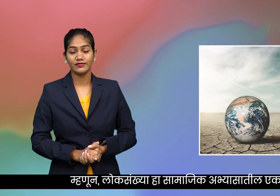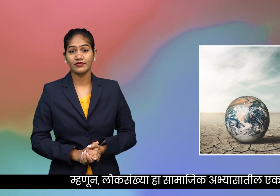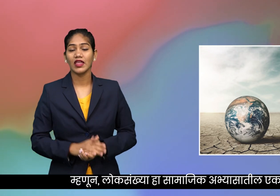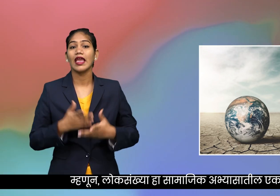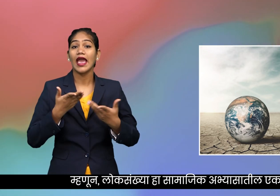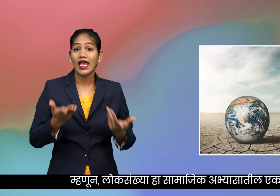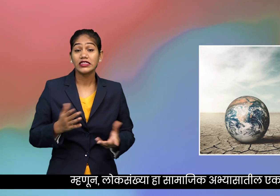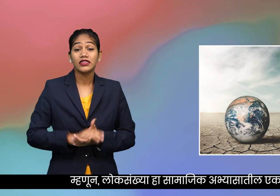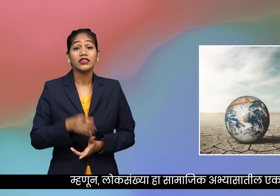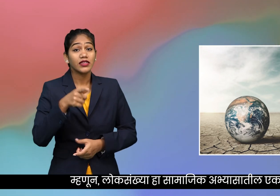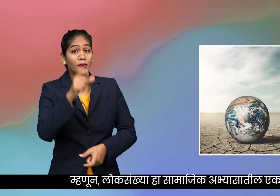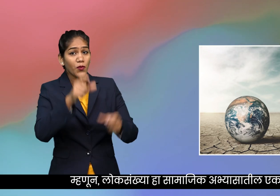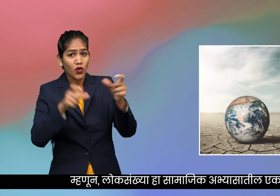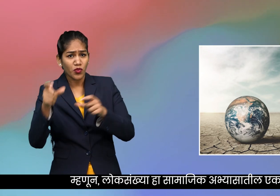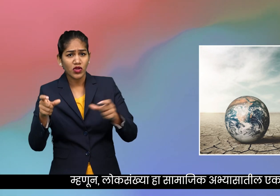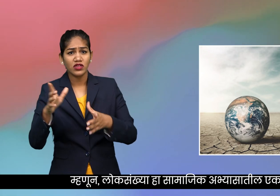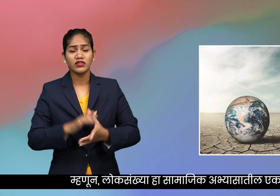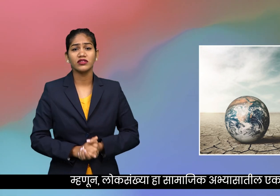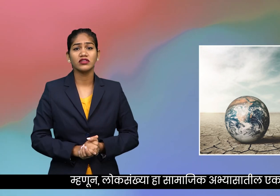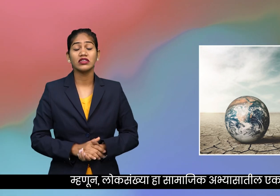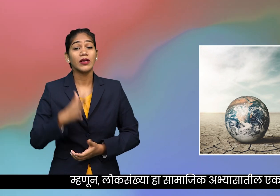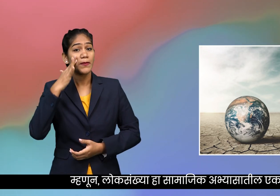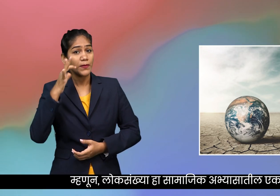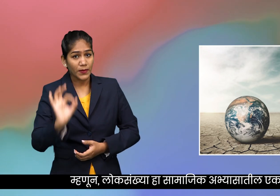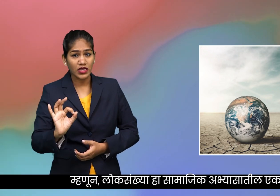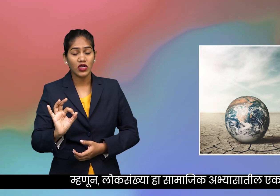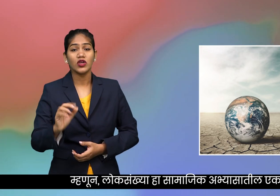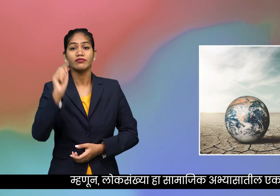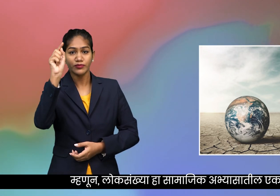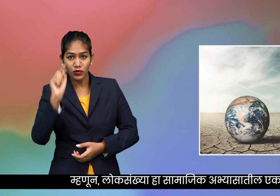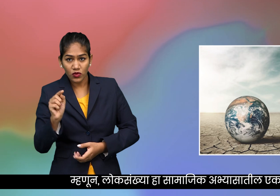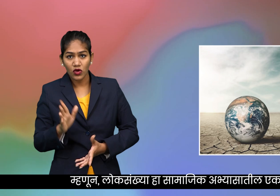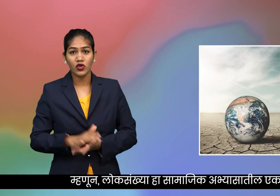म्हणून लोकसंख्या हा सामाजिक अभ्यासातील एक महत्वाचा घटक आहे.